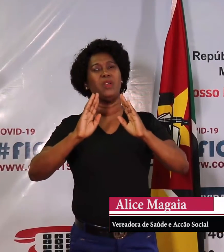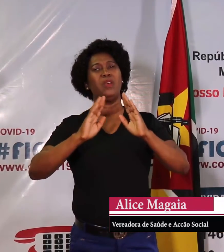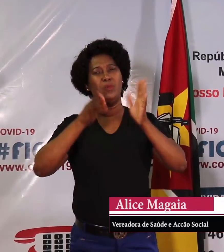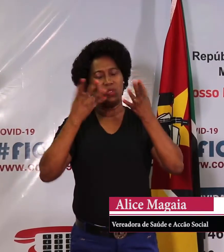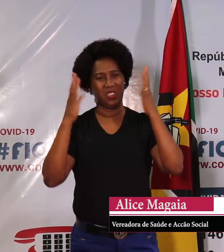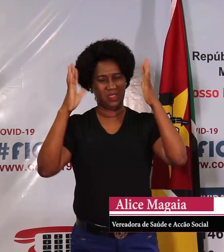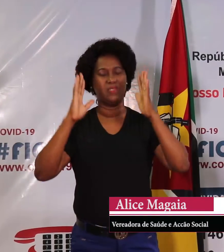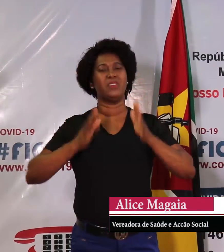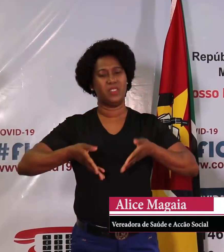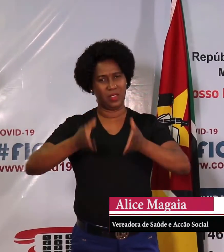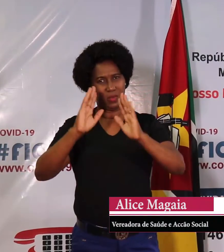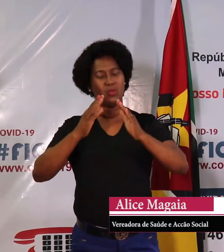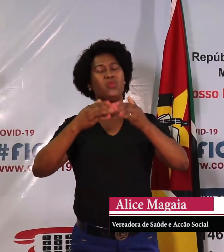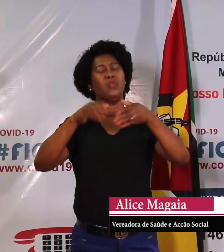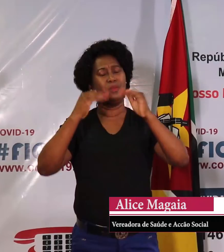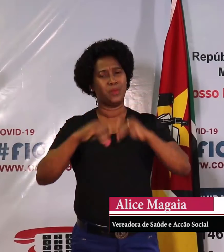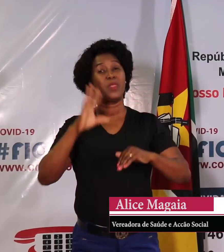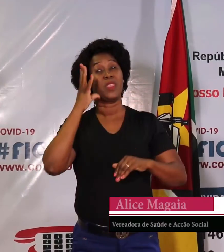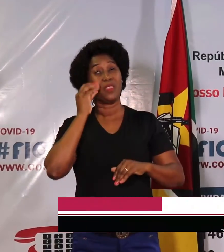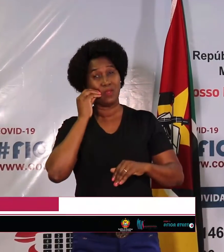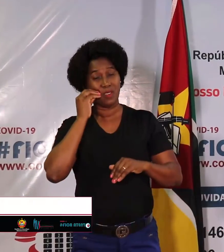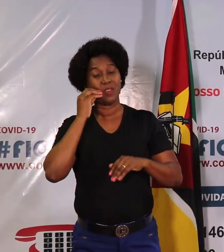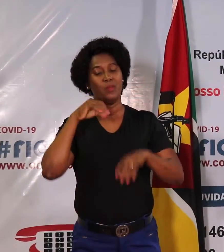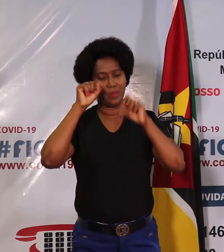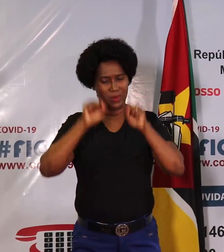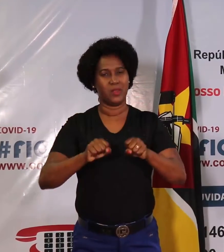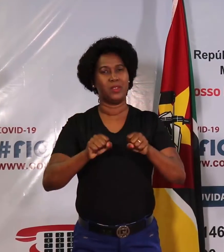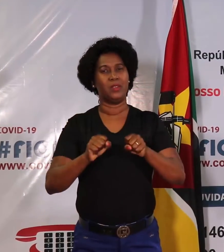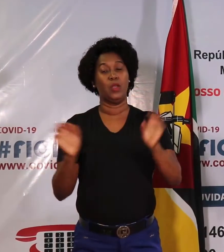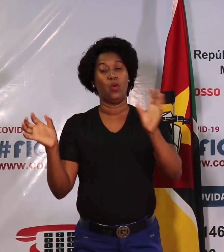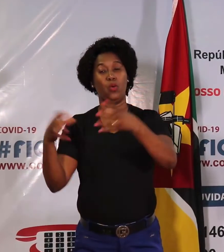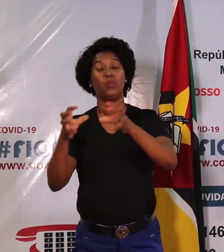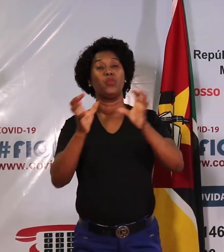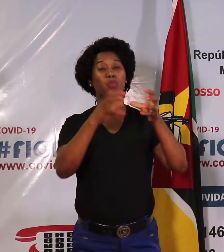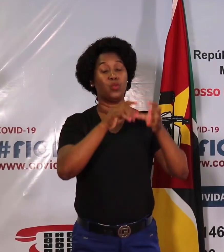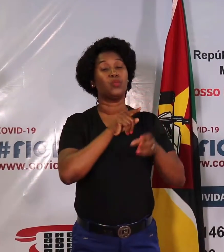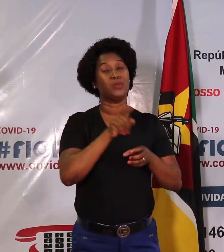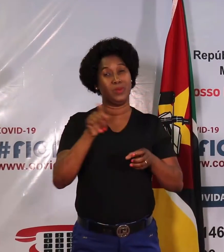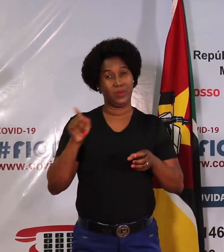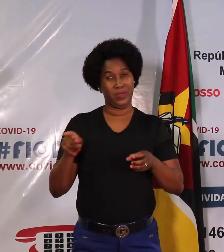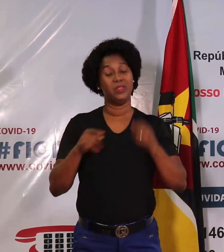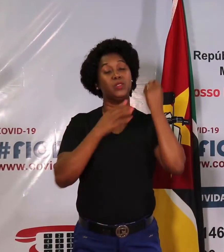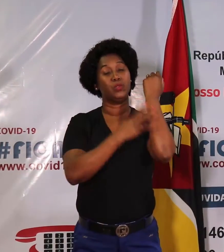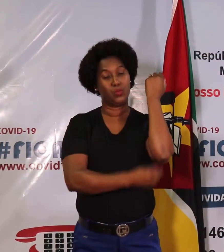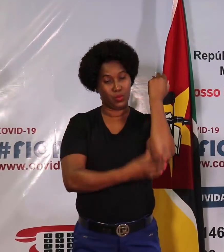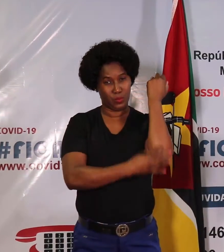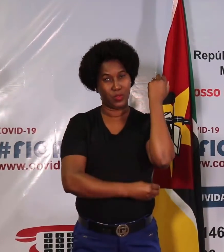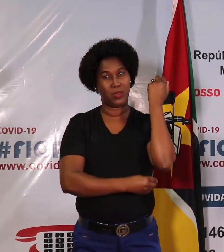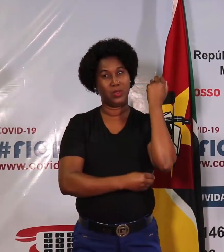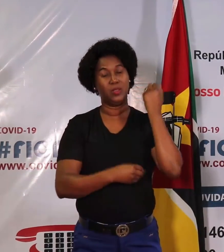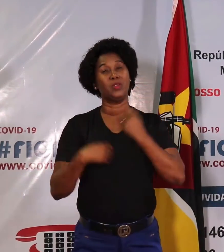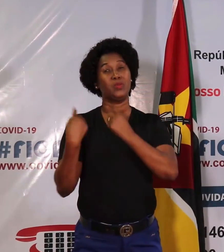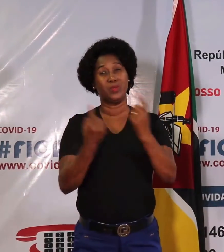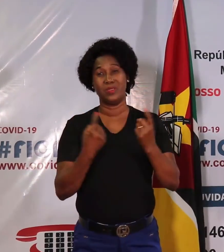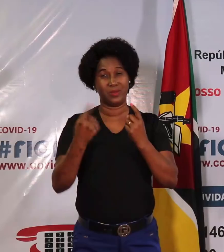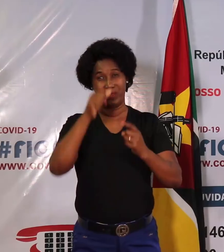de pessoas da terceira idade, para garantir que estes grupos, que nós consideramos que são grupos vulneráveis e de risco neste